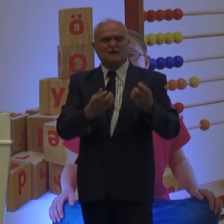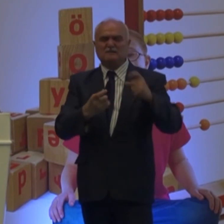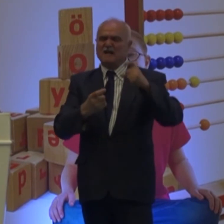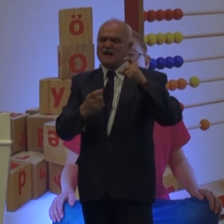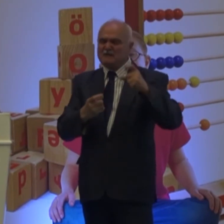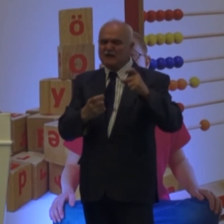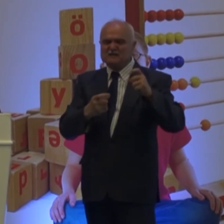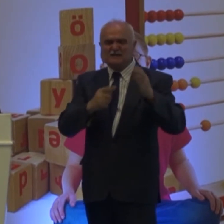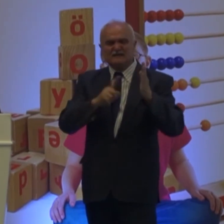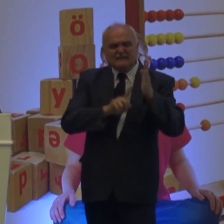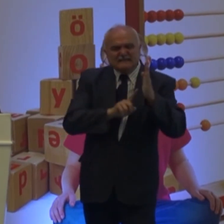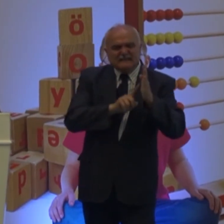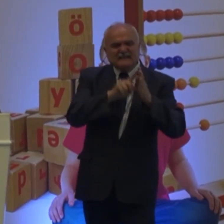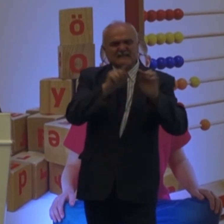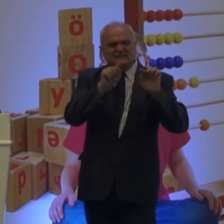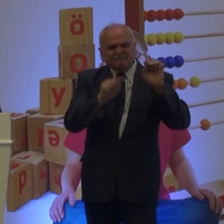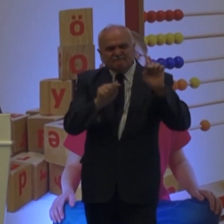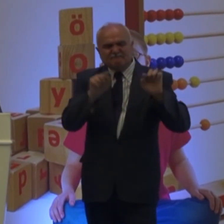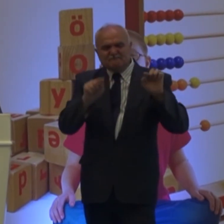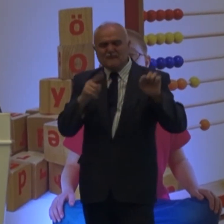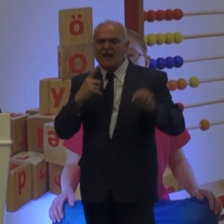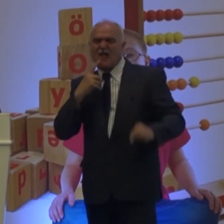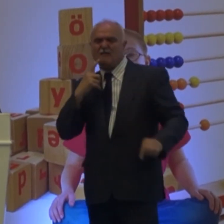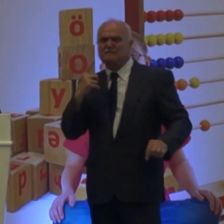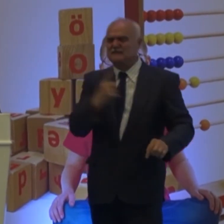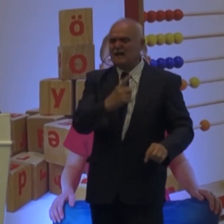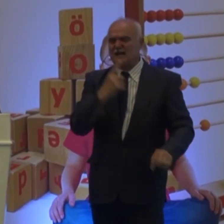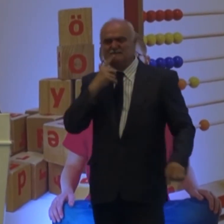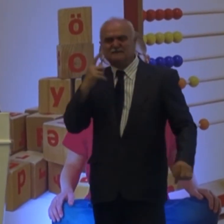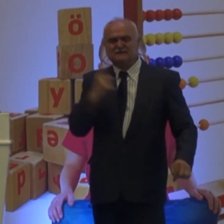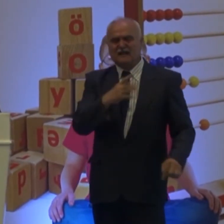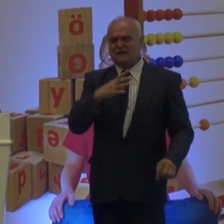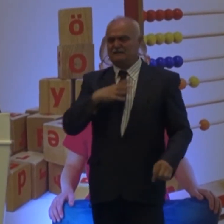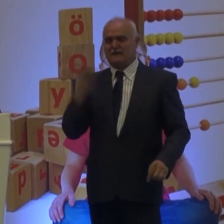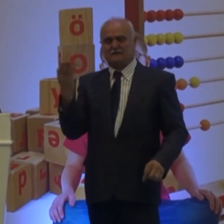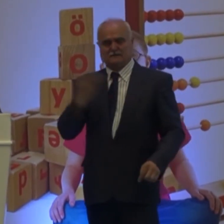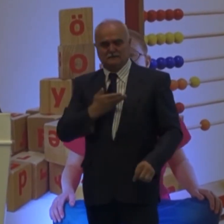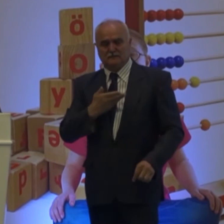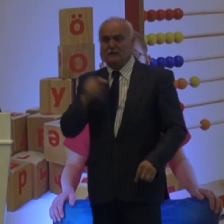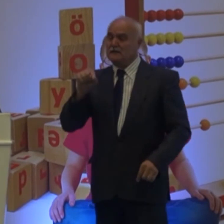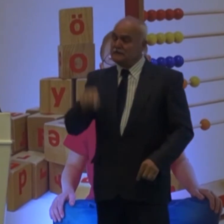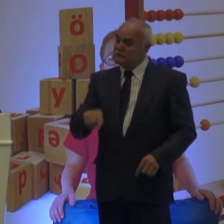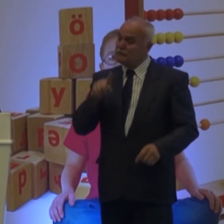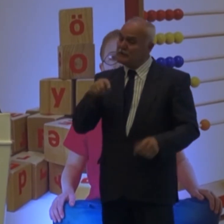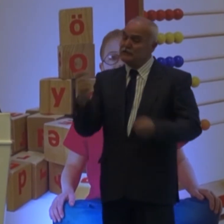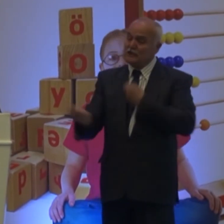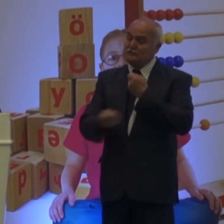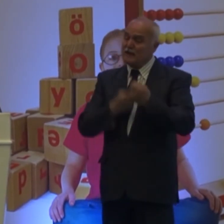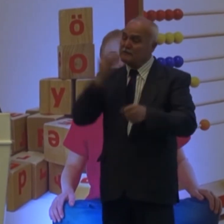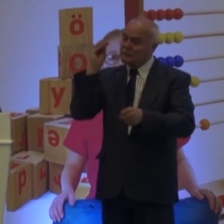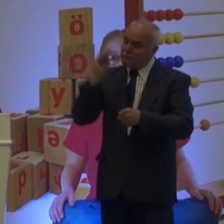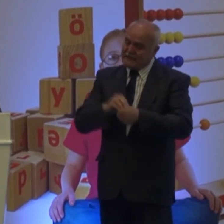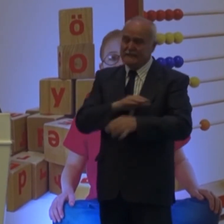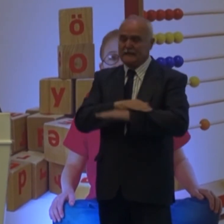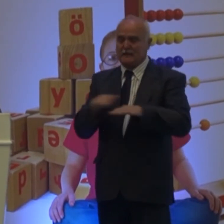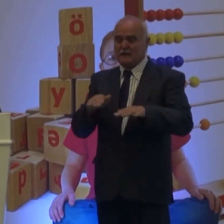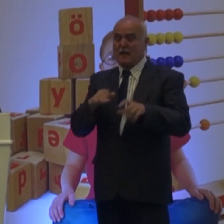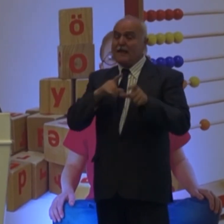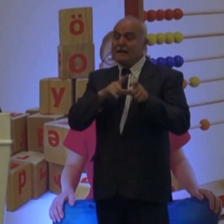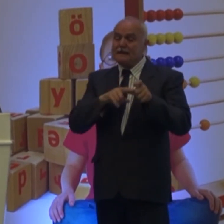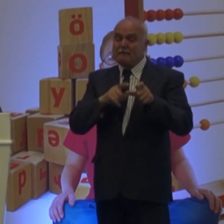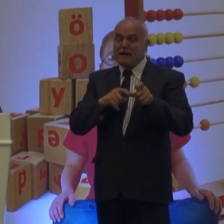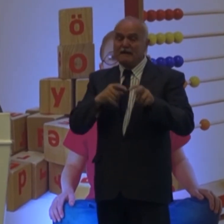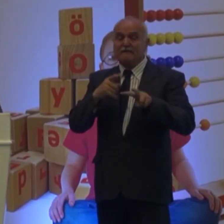kalibrasyonundan bazı şikayetler alıyor idik. Şimdi bir çalışma yaptık, bitirdik. Rehberlik